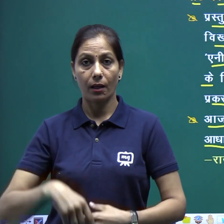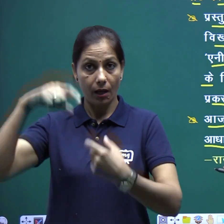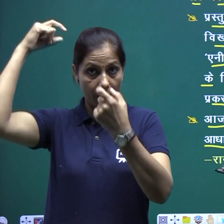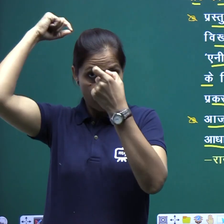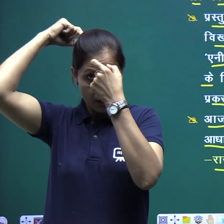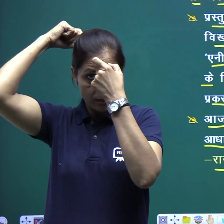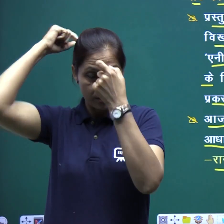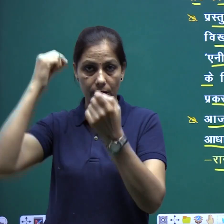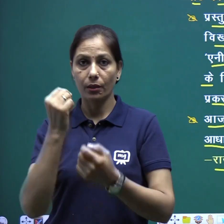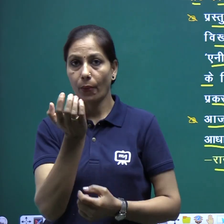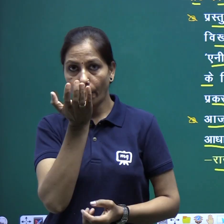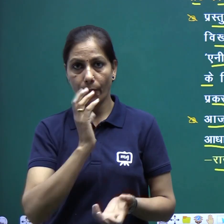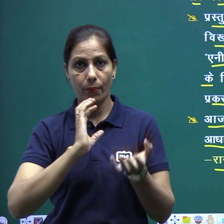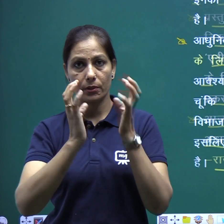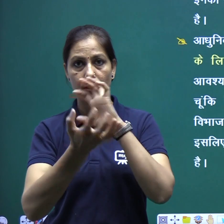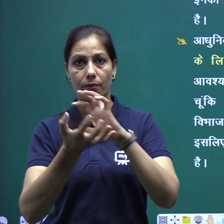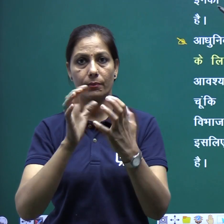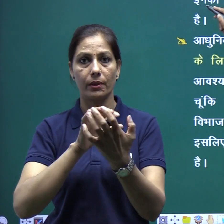राजनीतिक माहौल में